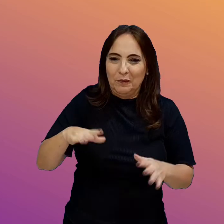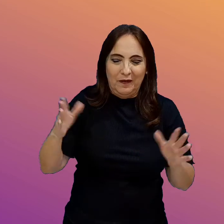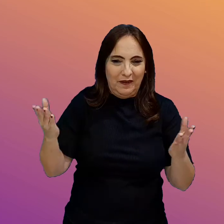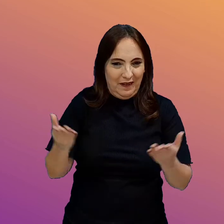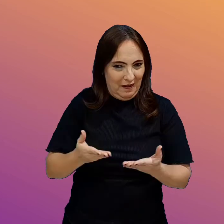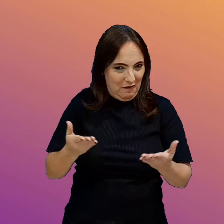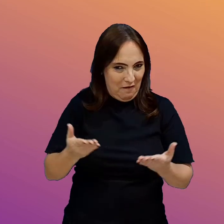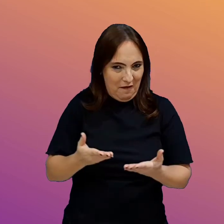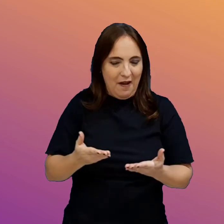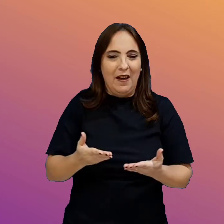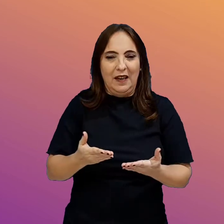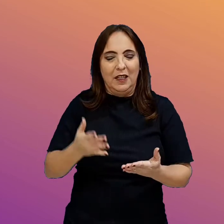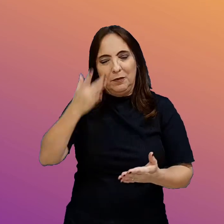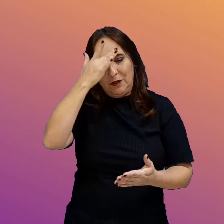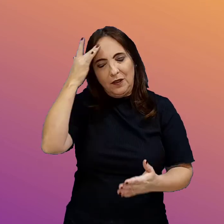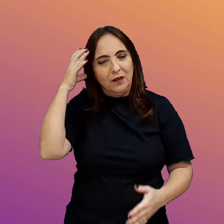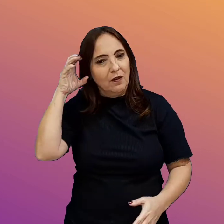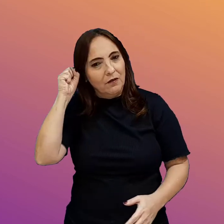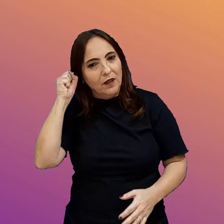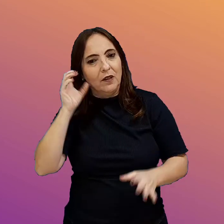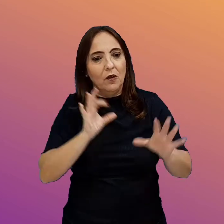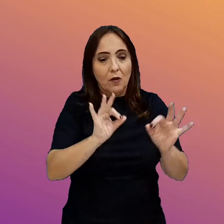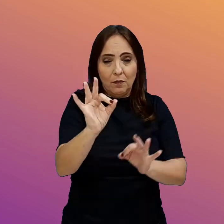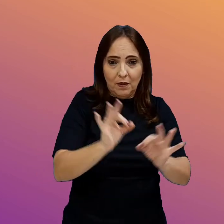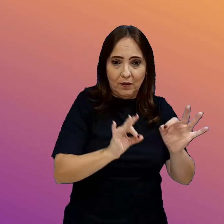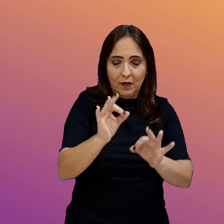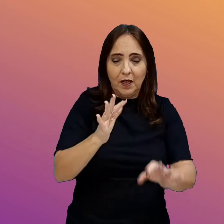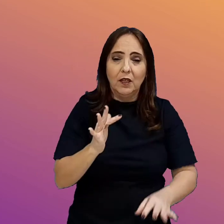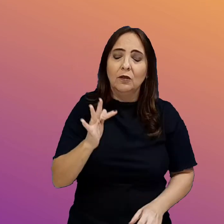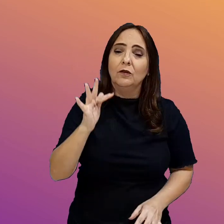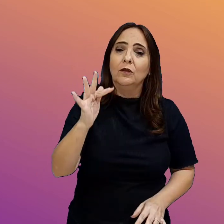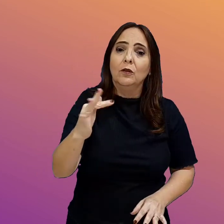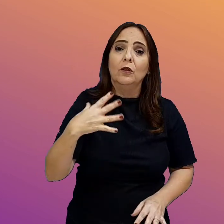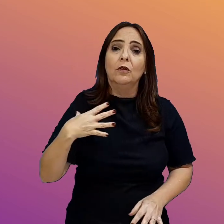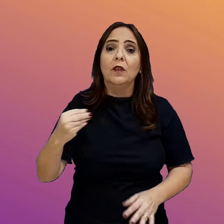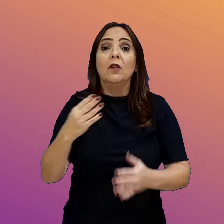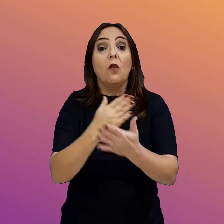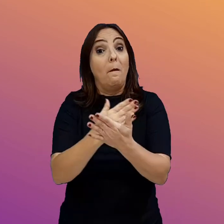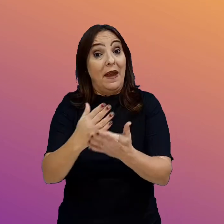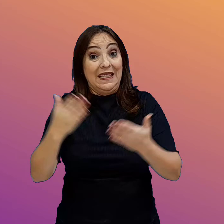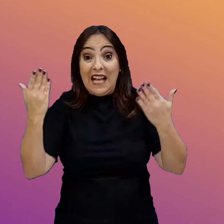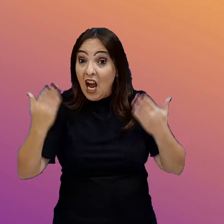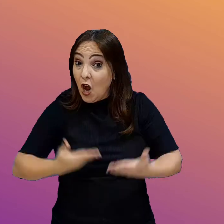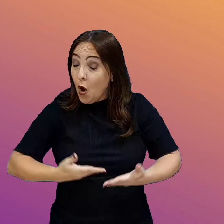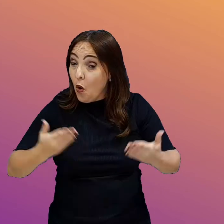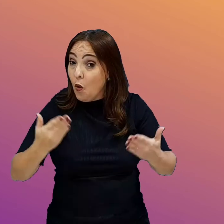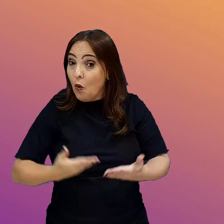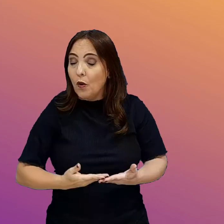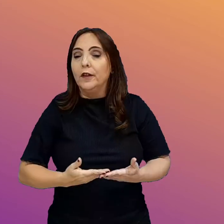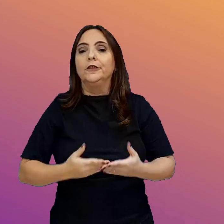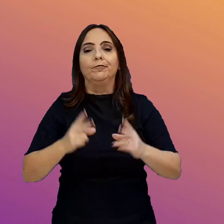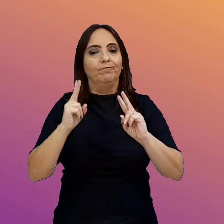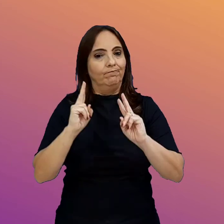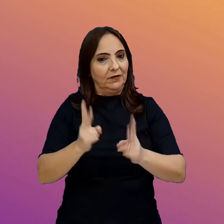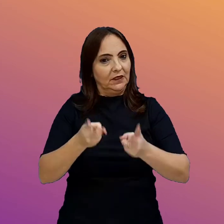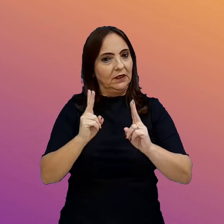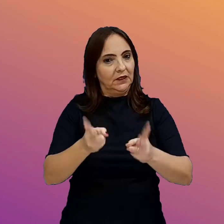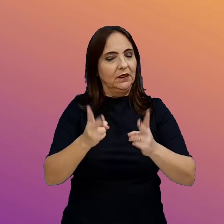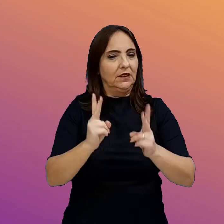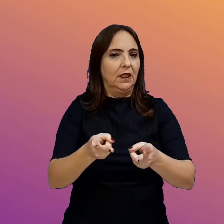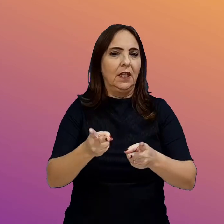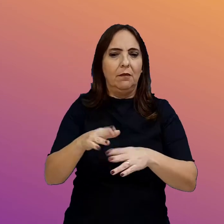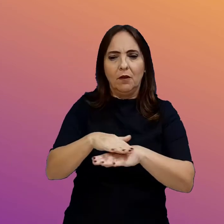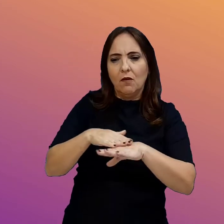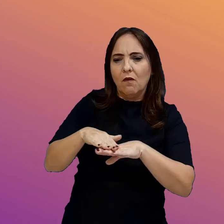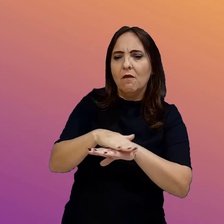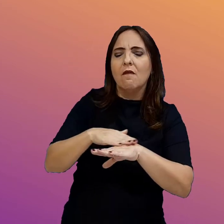participando aqui conosco. O planejamento do futuro com os filhos começa hoje. Eu costumo, ao